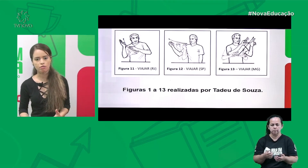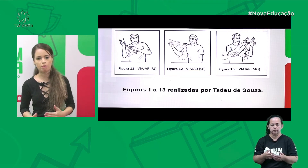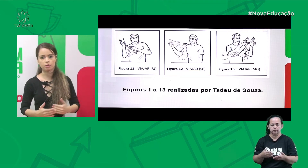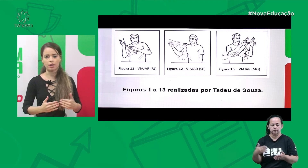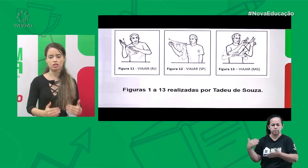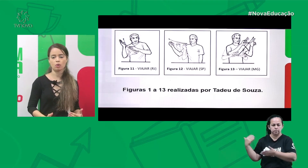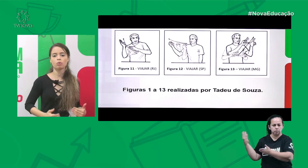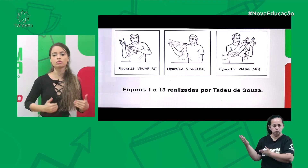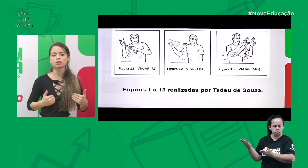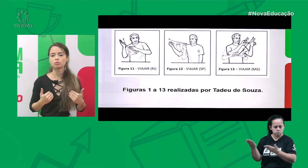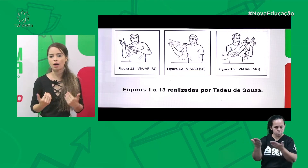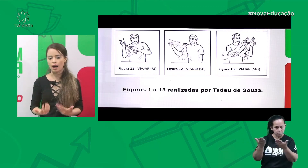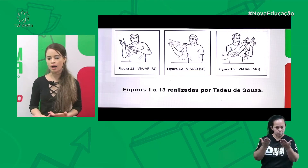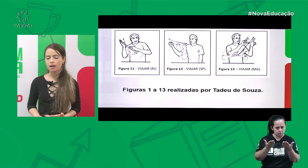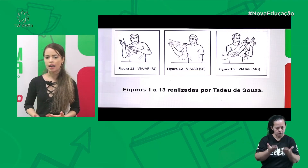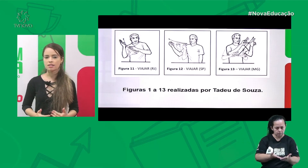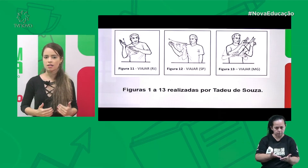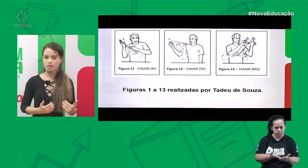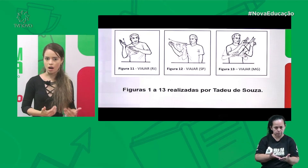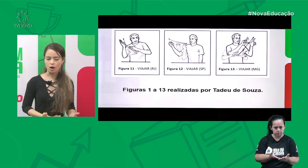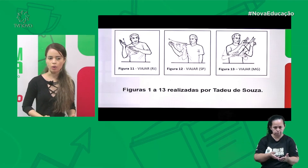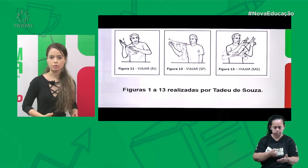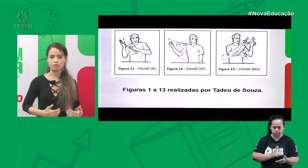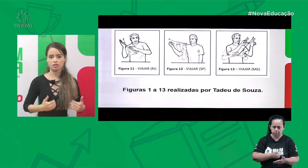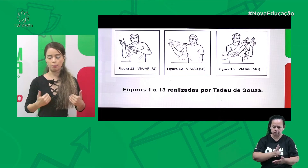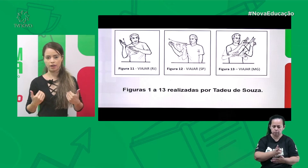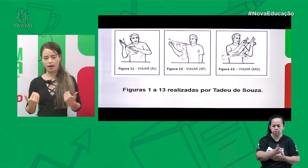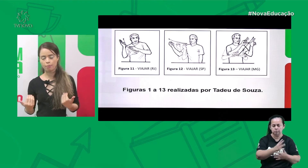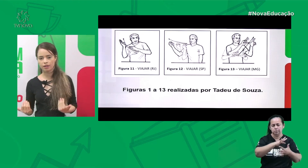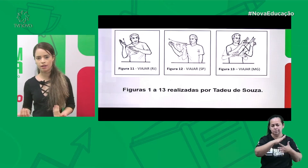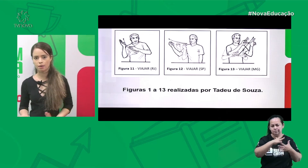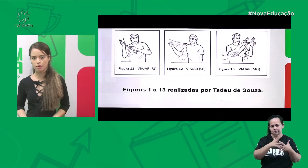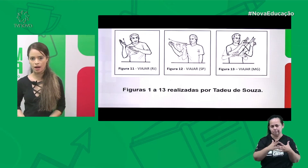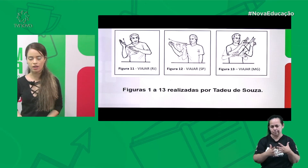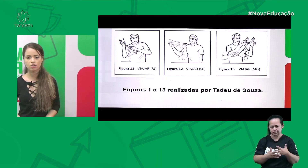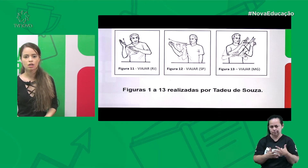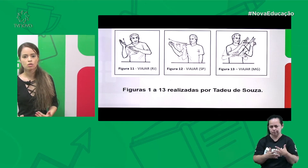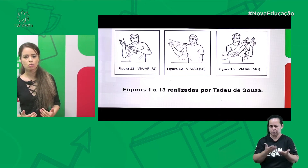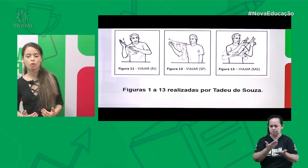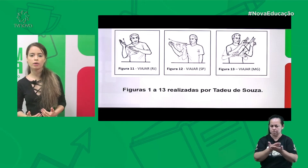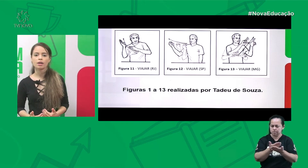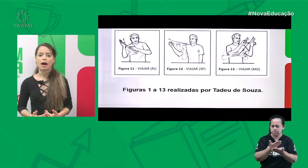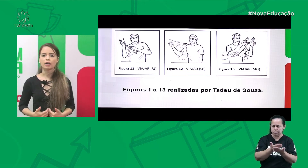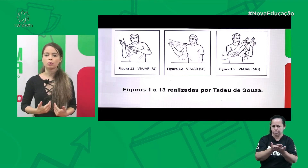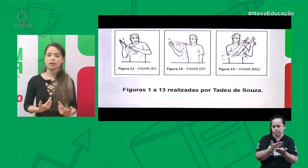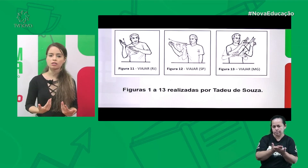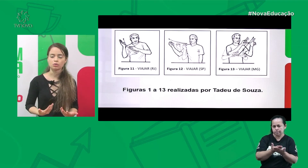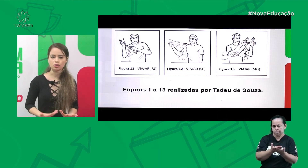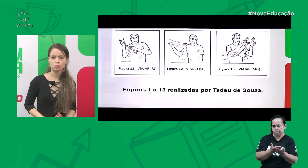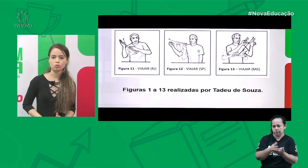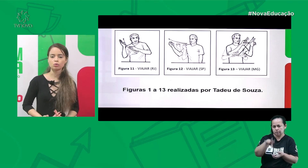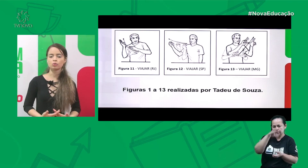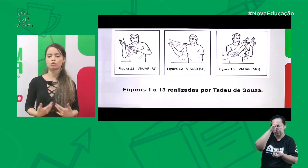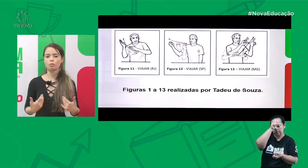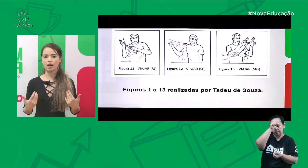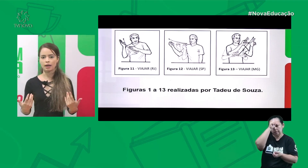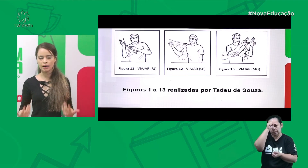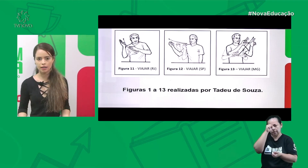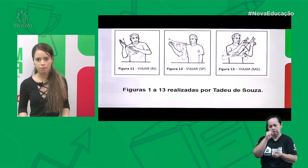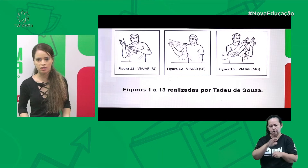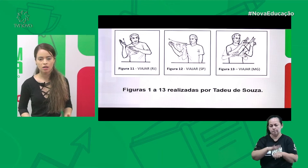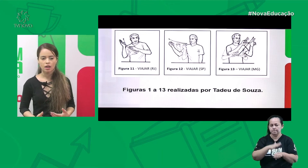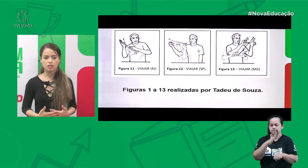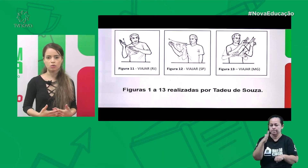vocês novamente para a gente continuar essas aulas, para vocês aprenderem mais sobre a educação de surdos, sobre